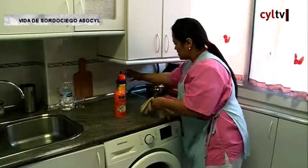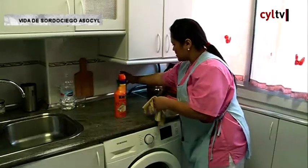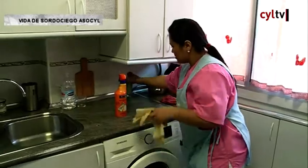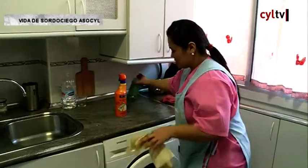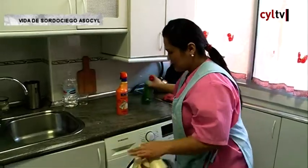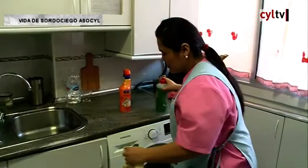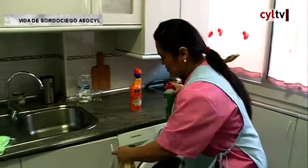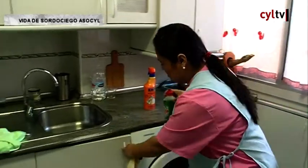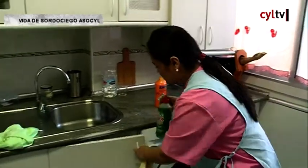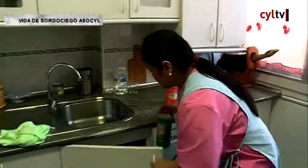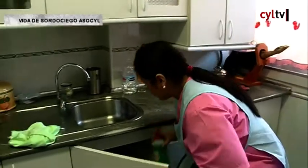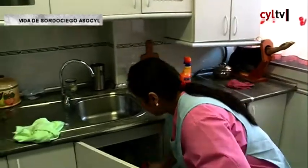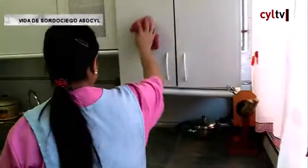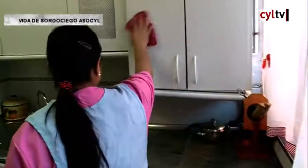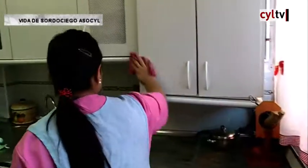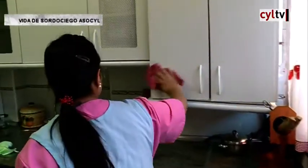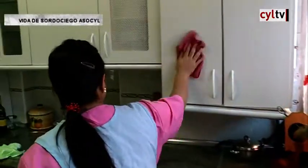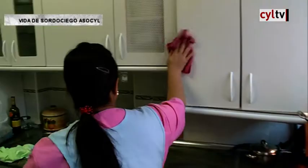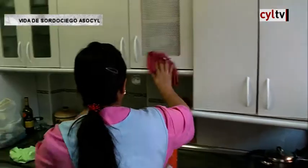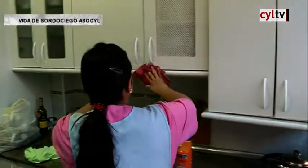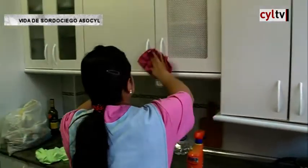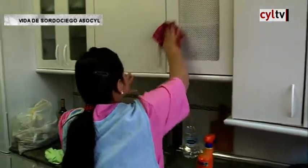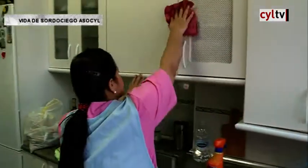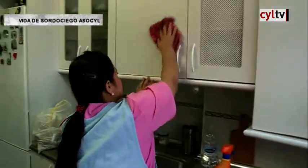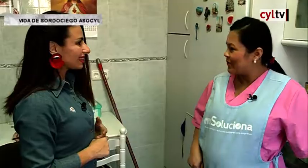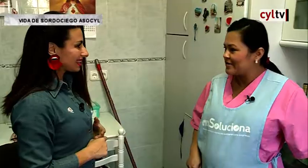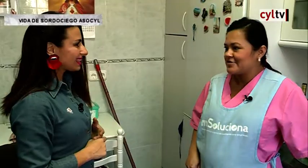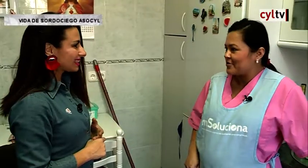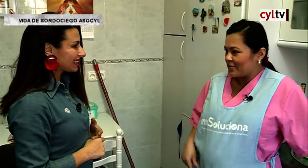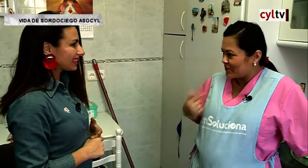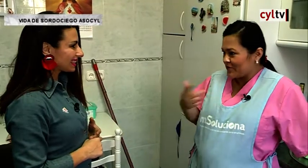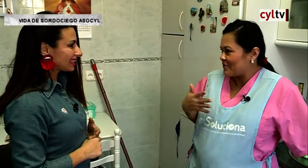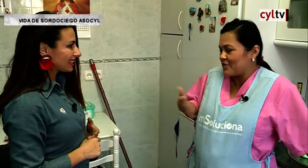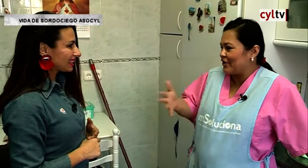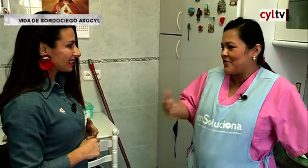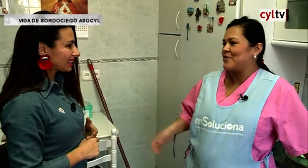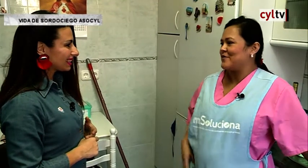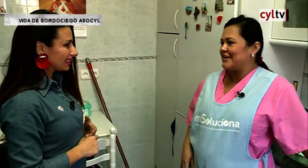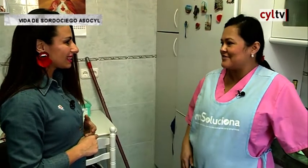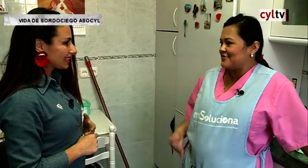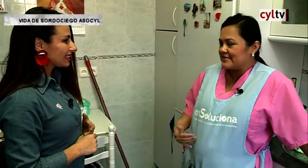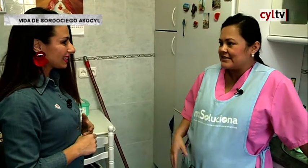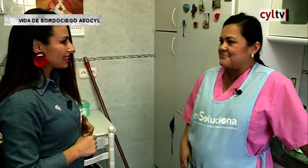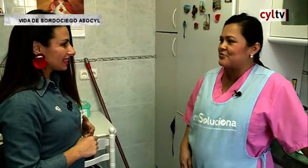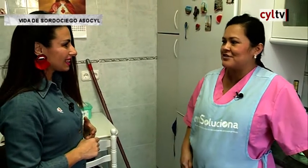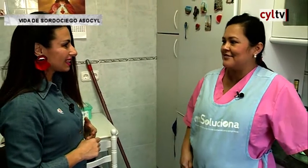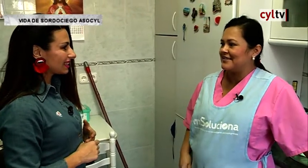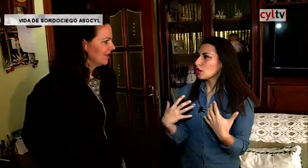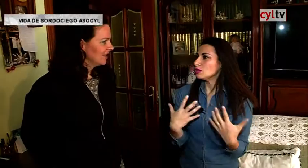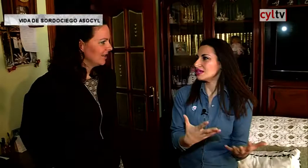Me ha costado. Y todavía tengo, por ejemplo, con Luis no tengo comunicación, es imposible. ¿Cómo sabe